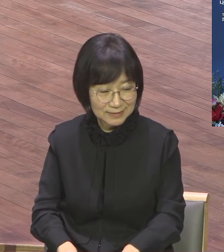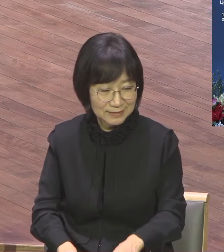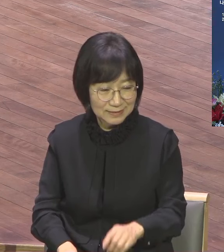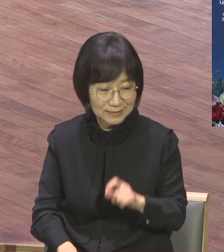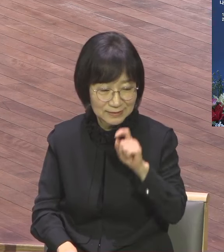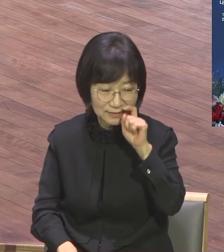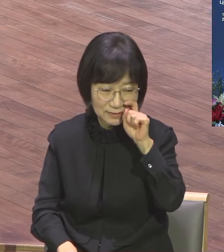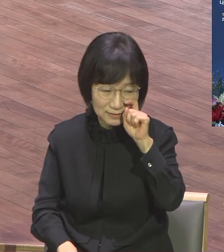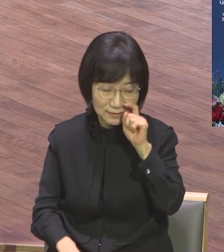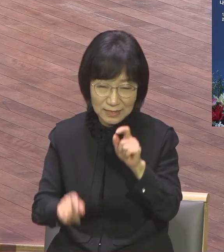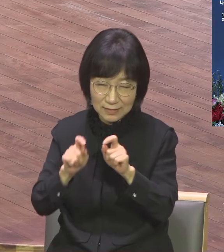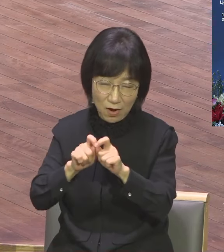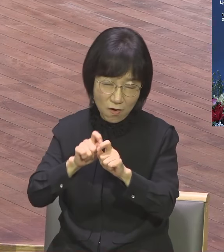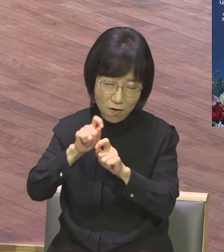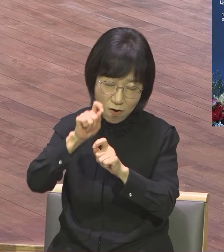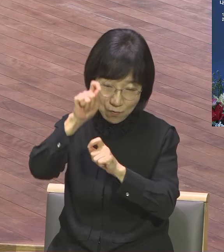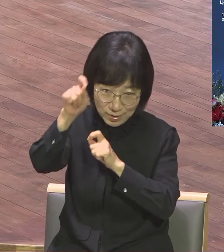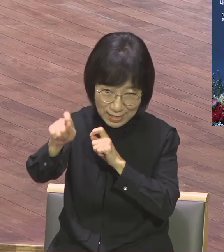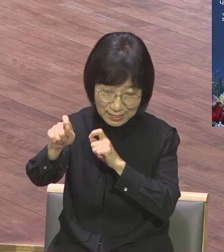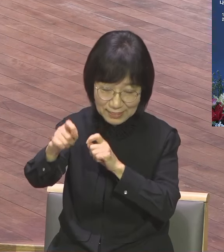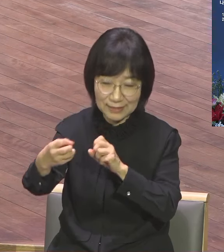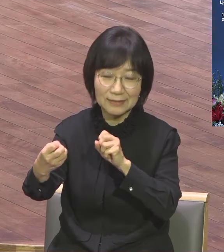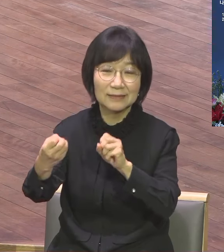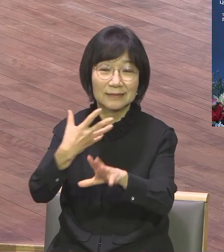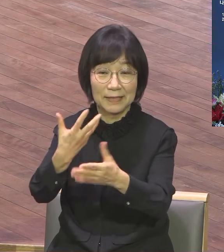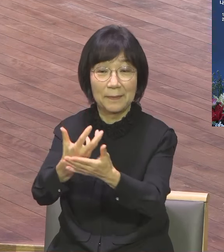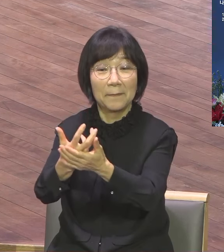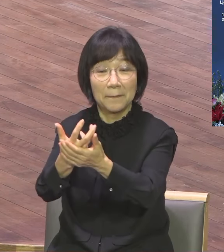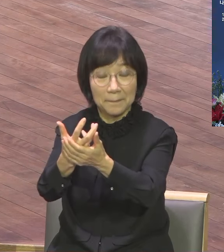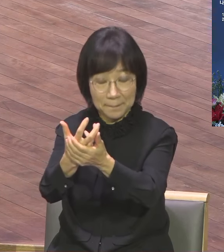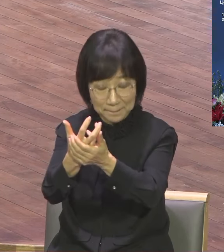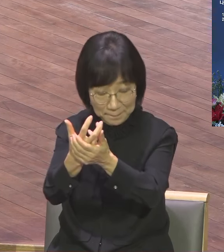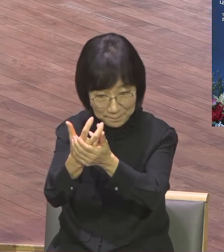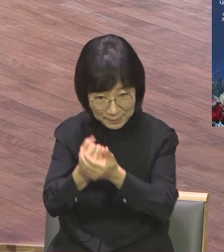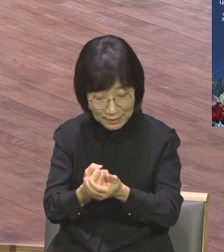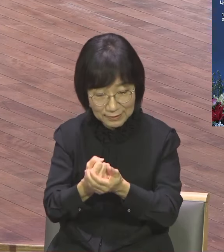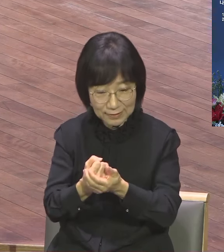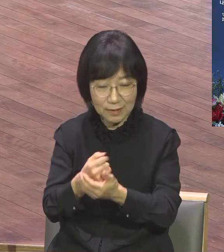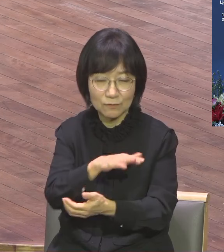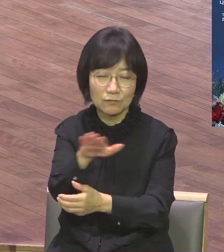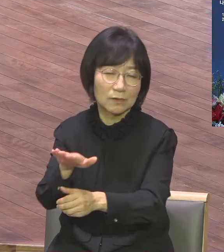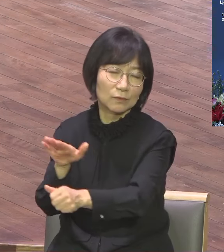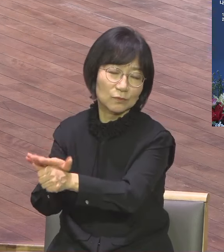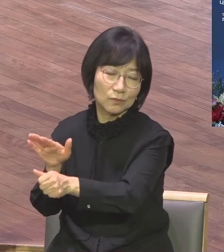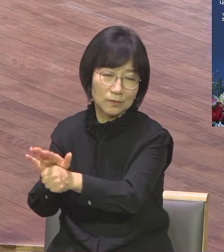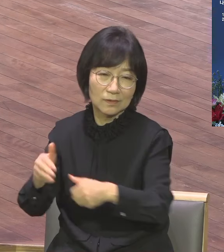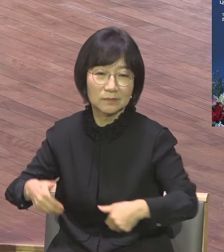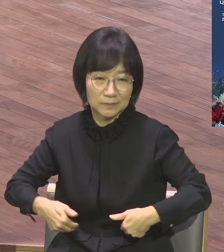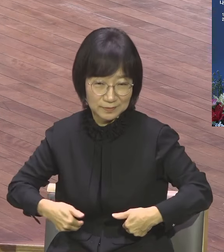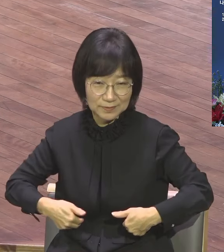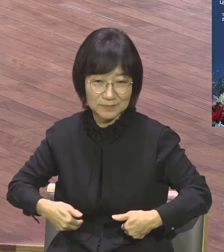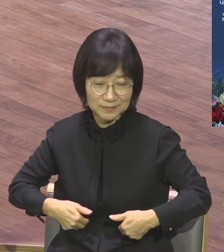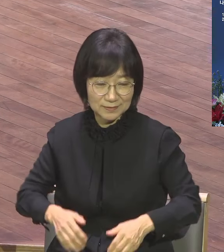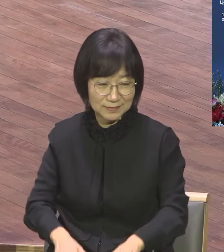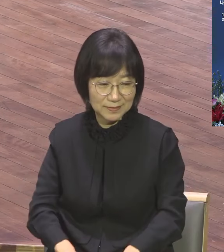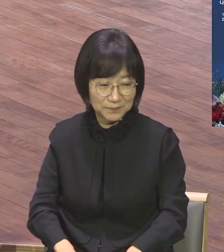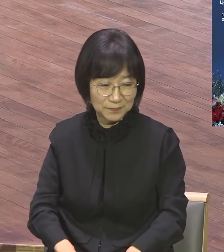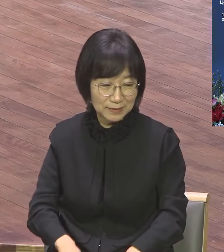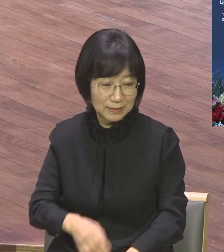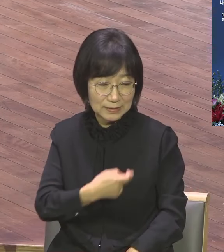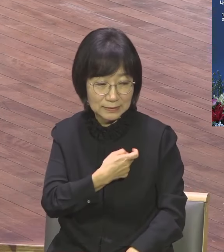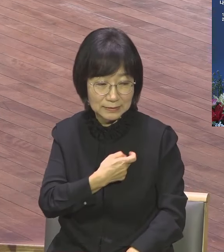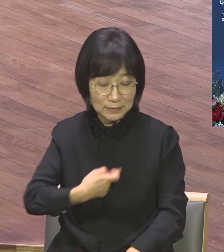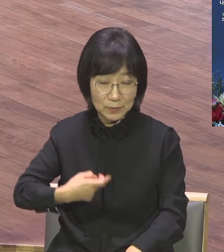영원한 인생의 작품을 만드는 삶으로 우리가 인도해 줘야 한다. 사도 바울은 갈라디아